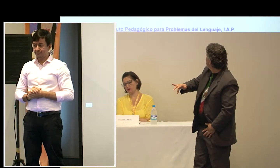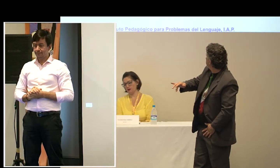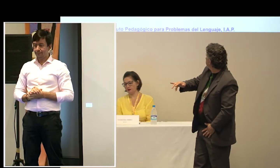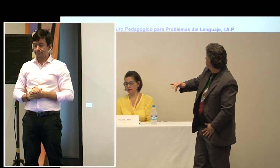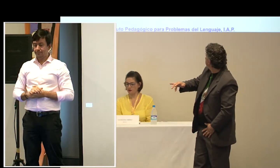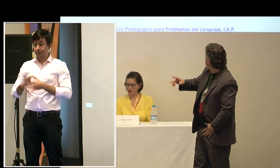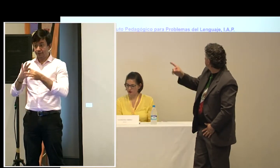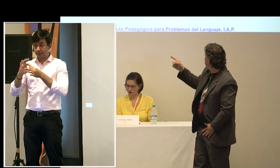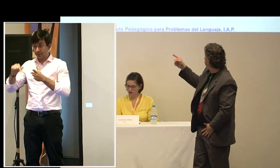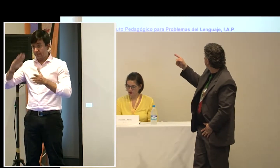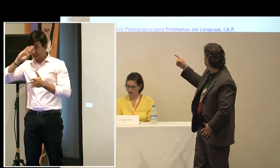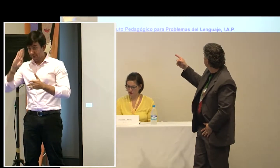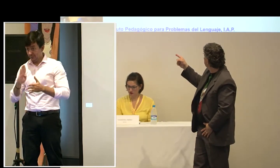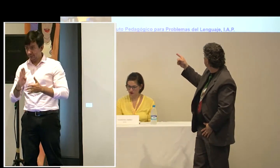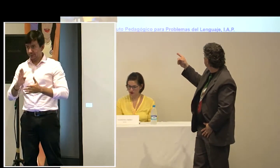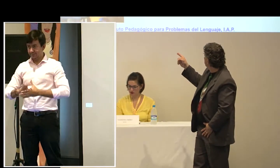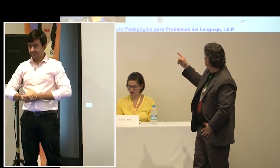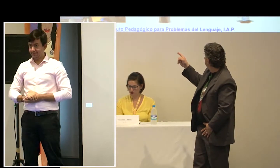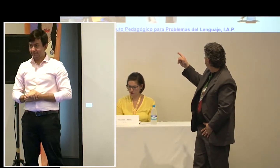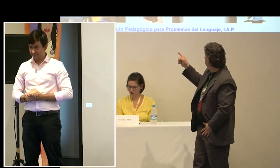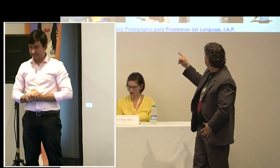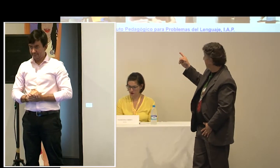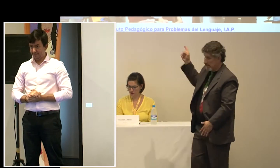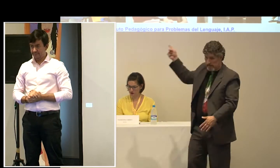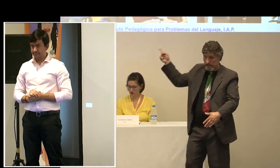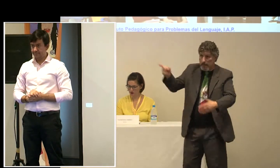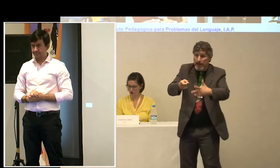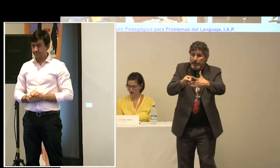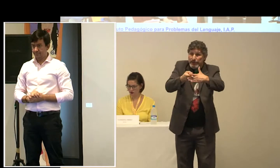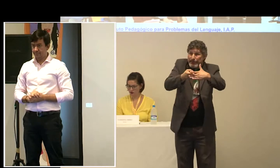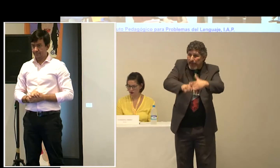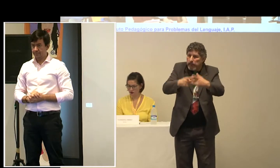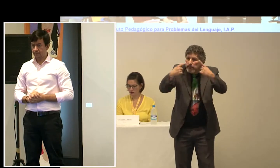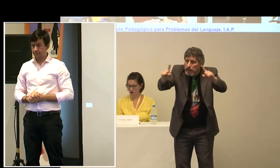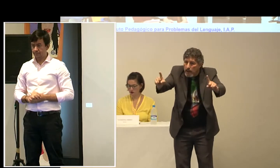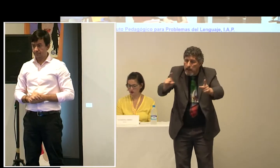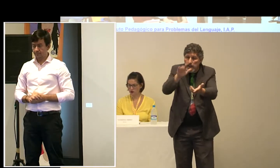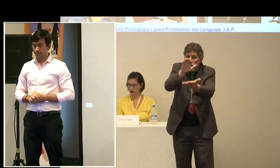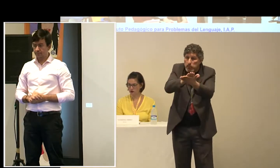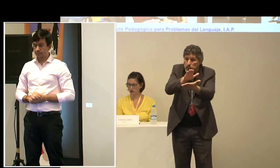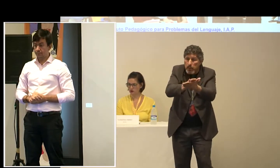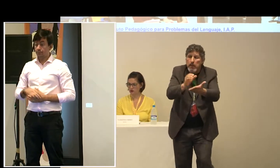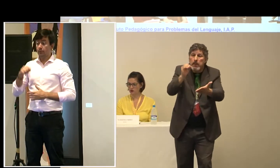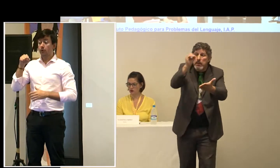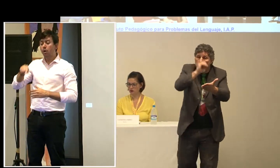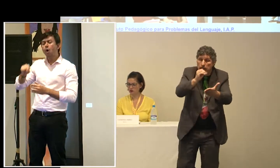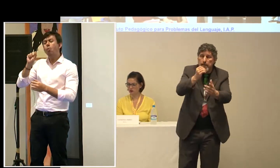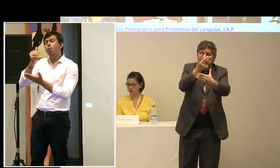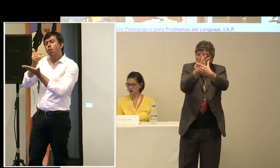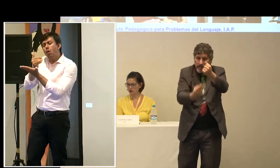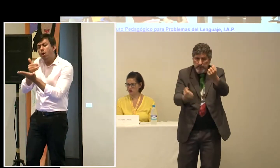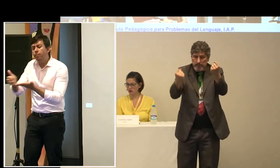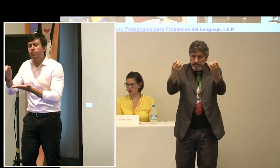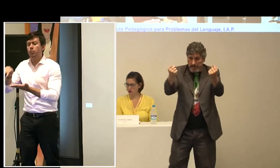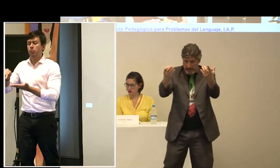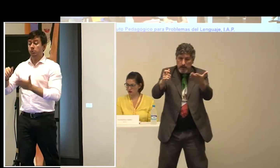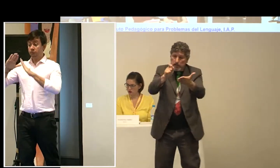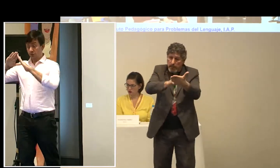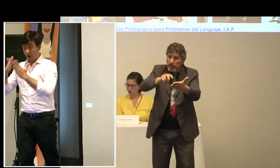E a língua de sinais francesa, a língua de sinais mexicana, ela traz ainda influências do México.